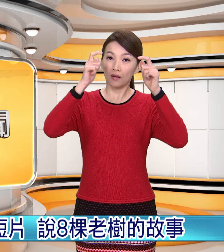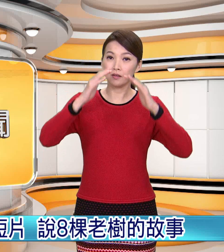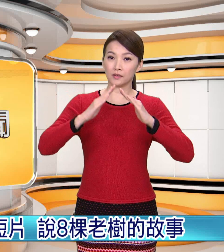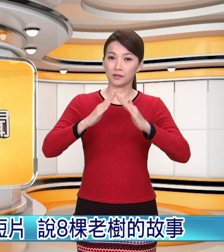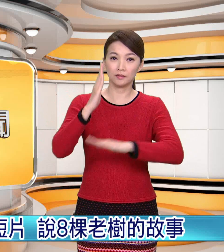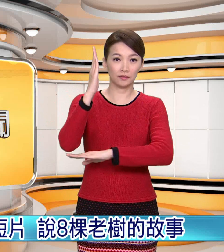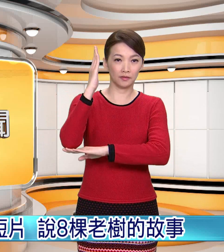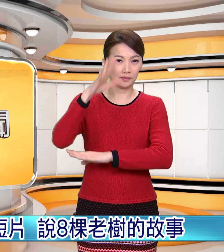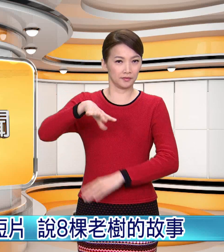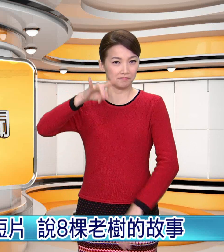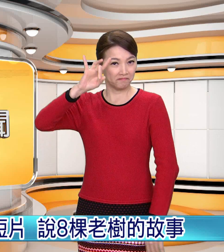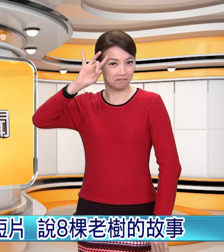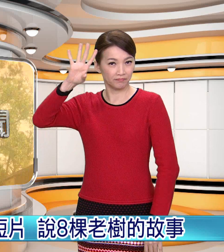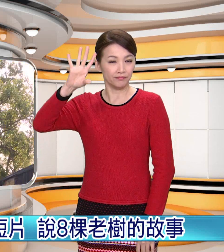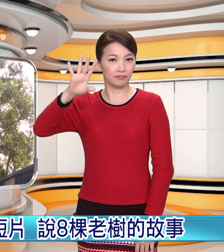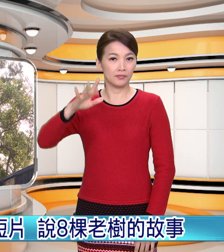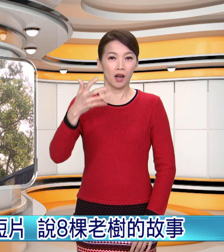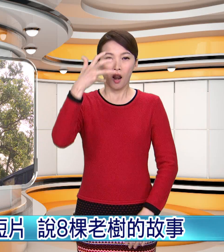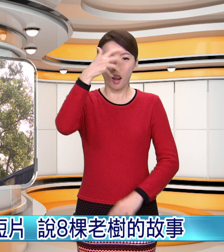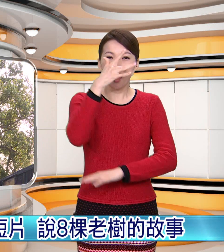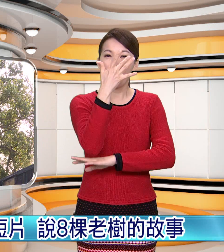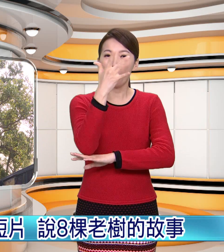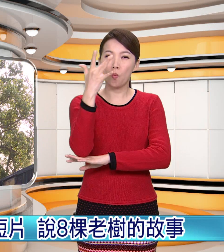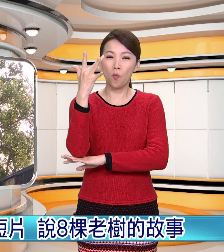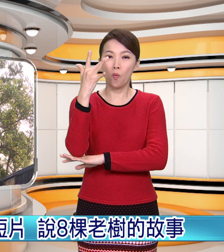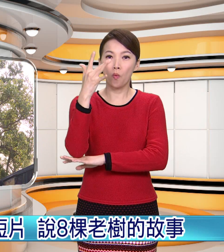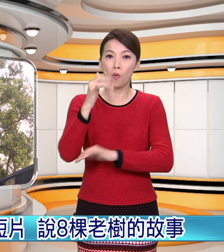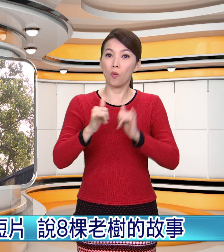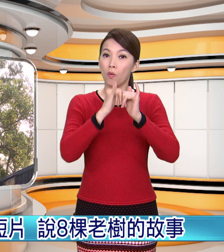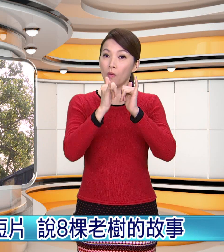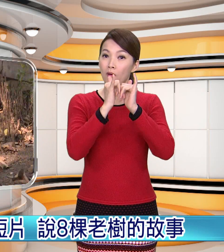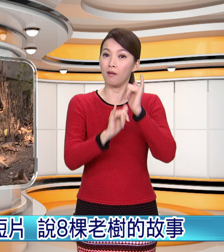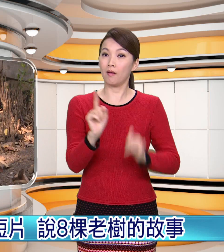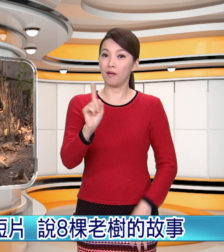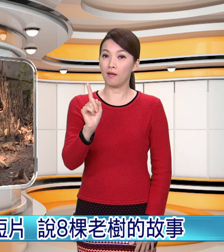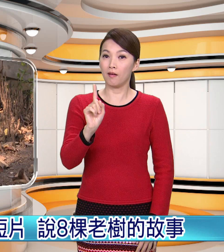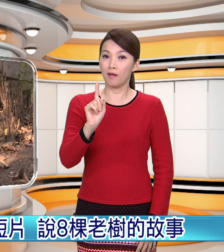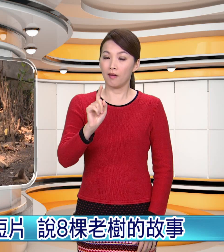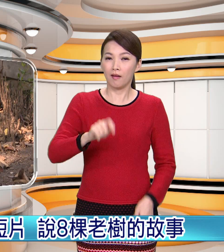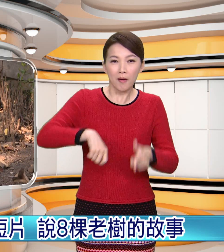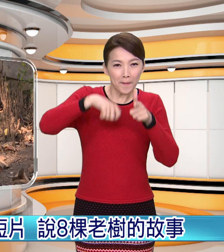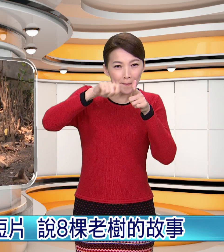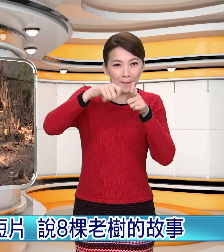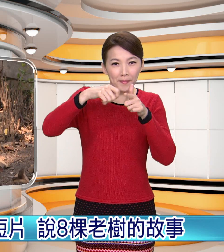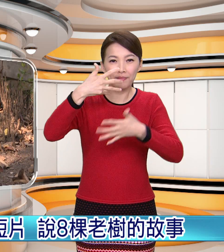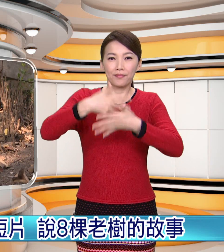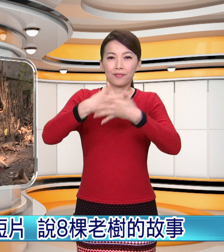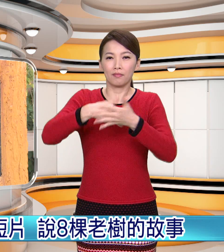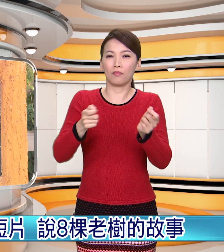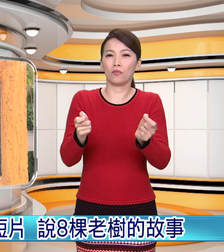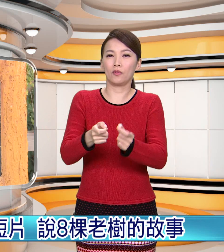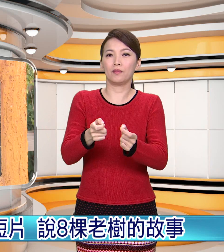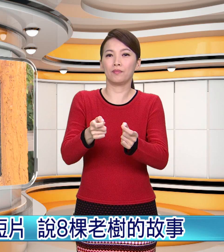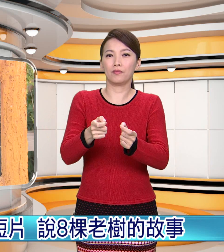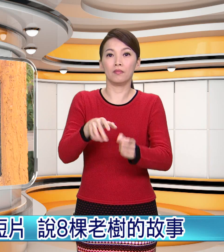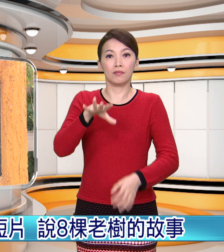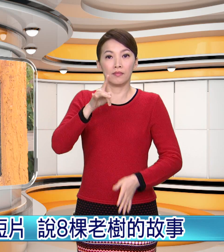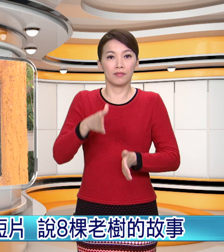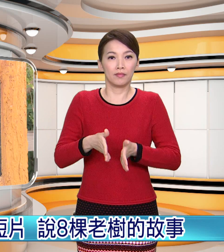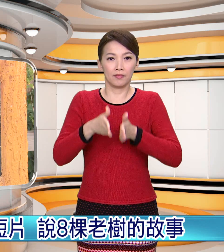高雄市政府首创帮老树来拍短片，第一波从全市列管的